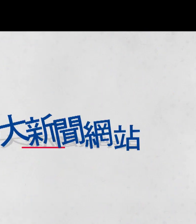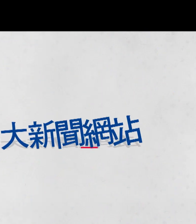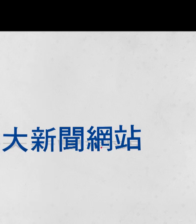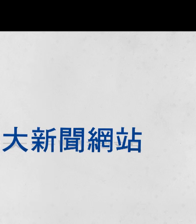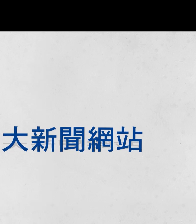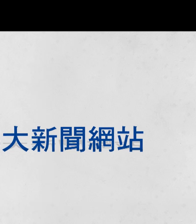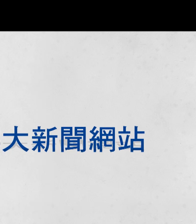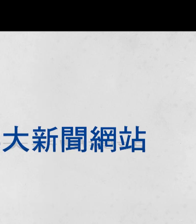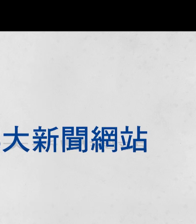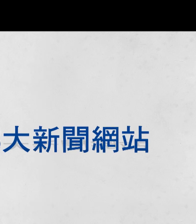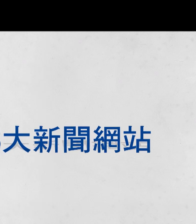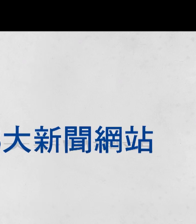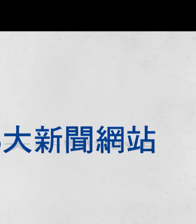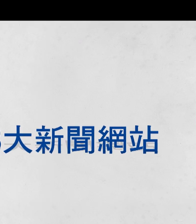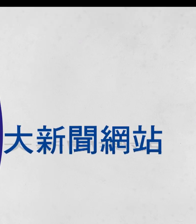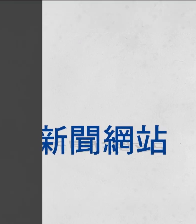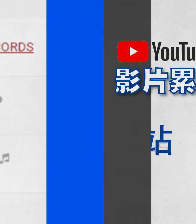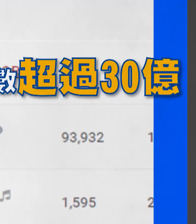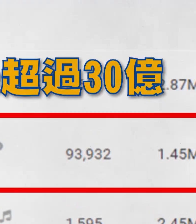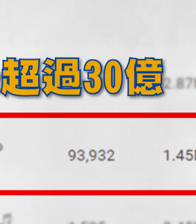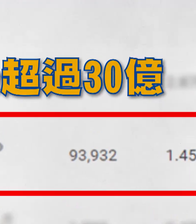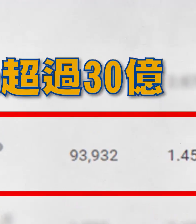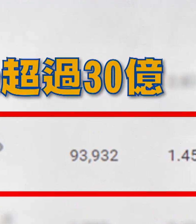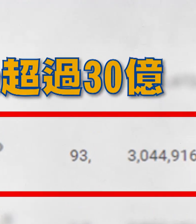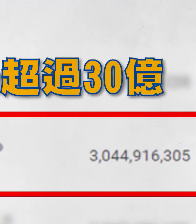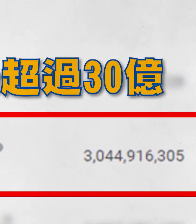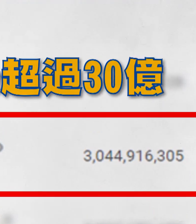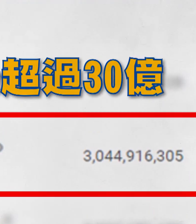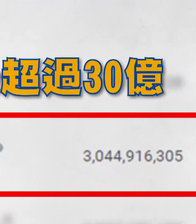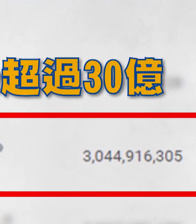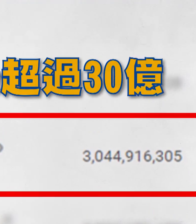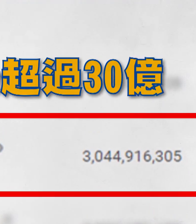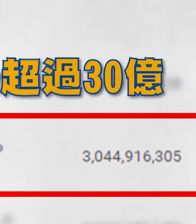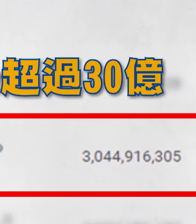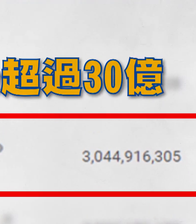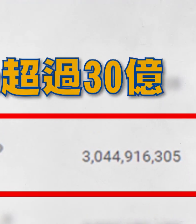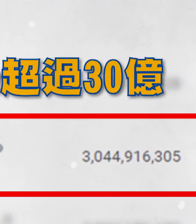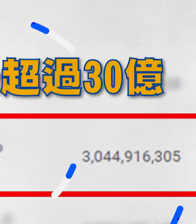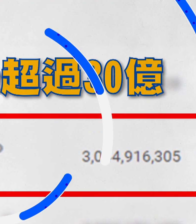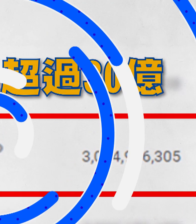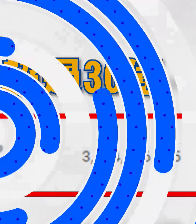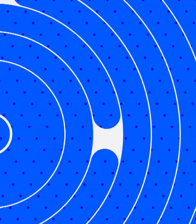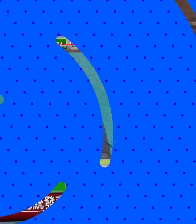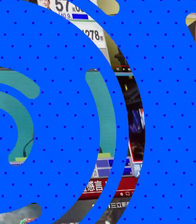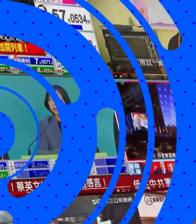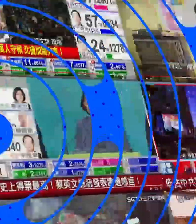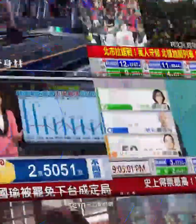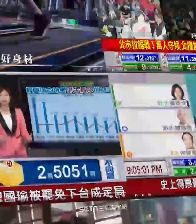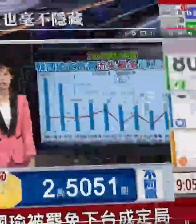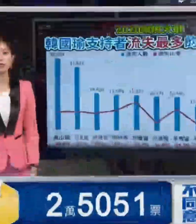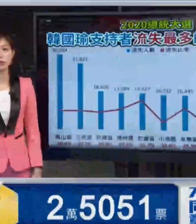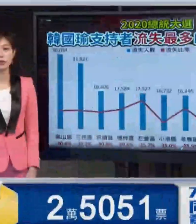网，台湾前三大新闻网站，影片累积观看数超过30亿。